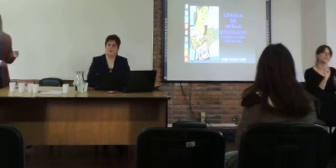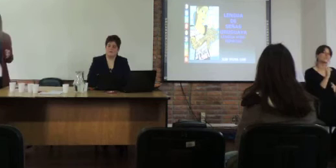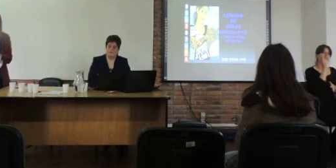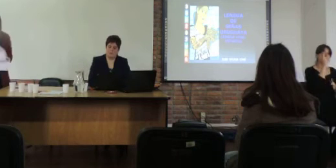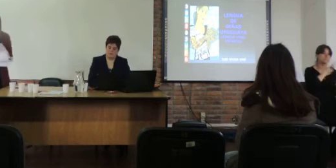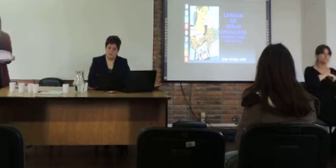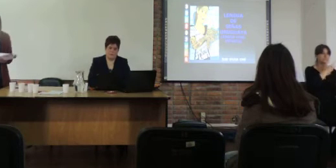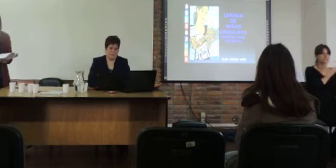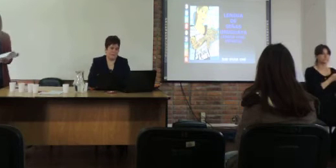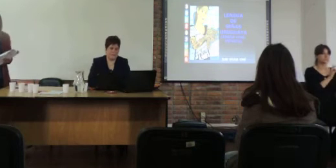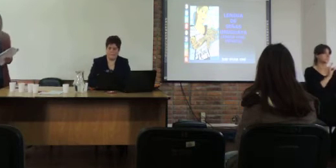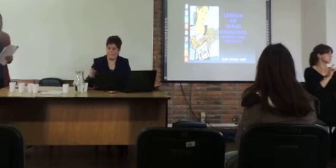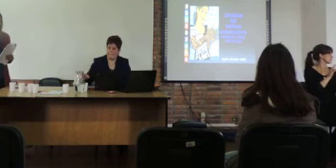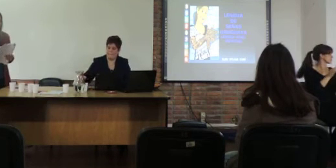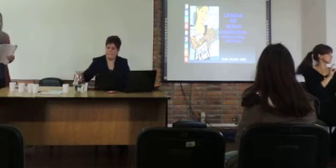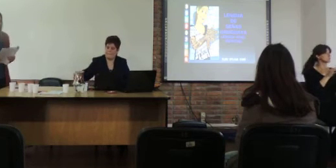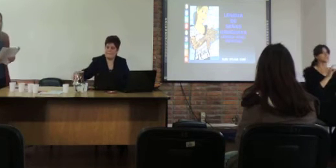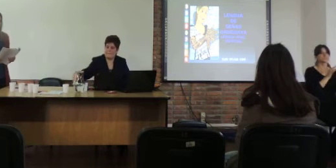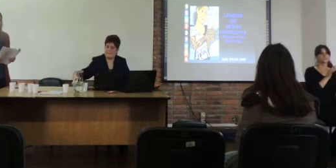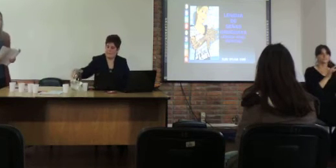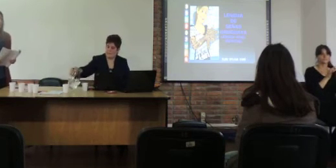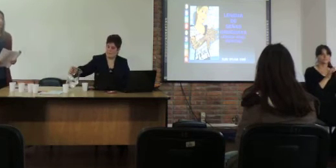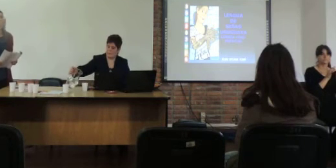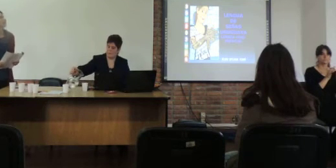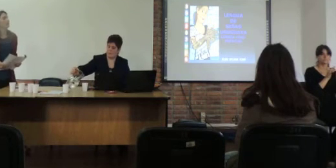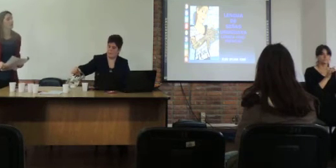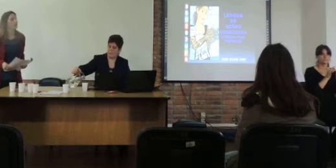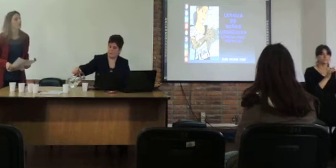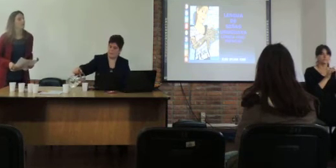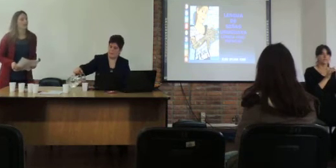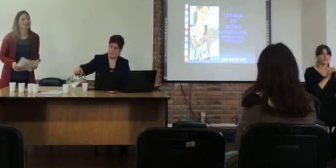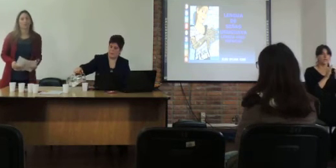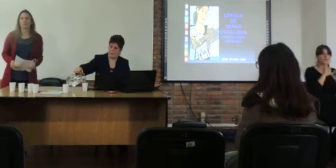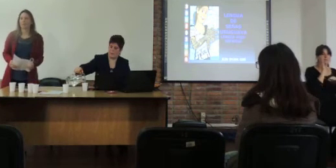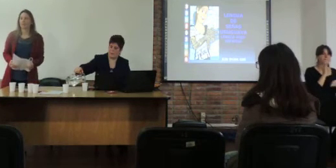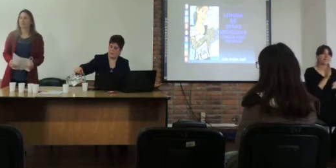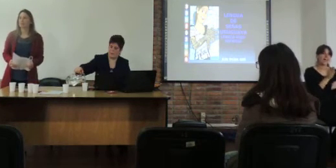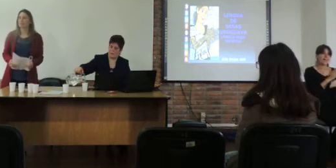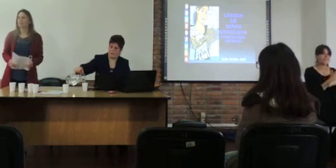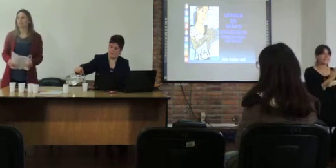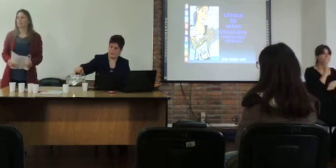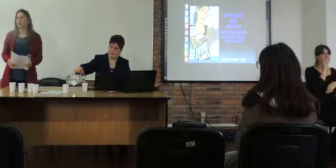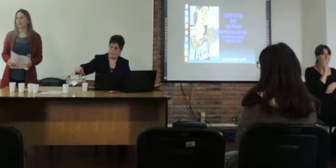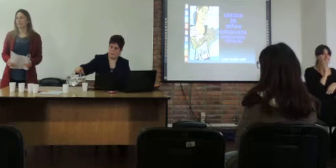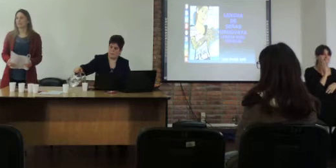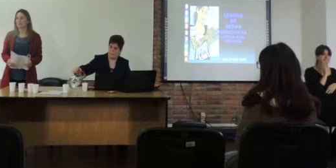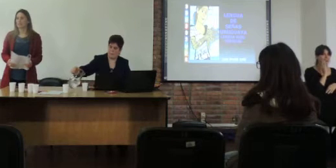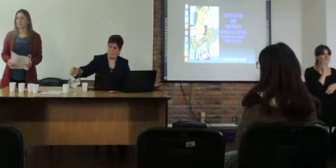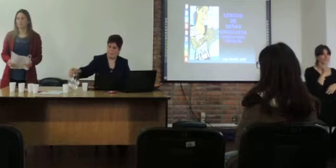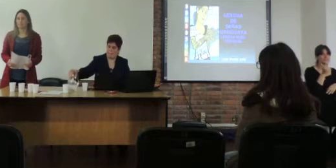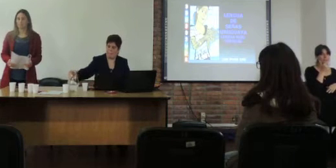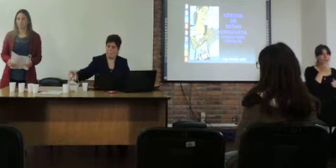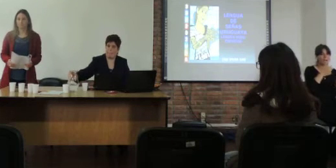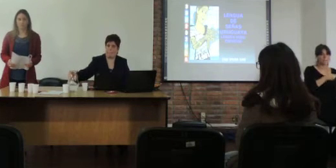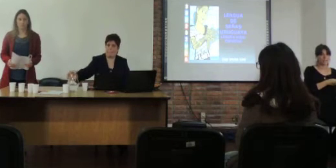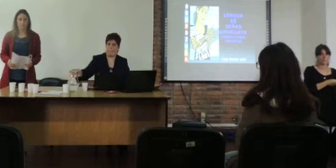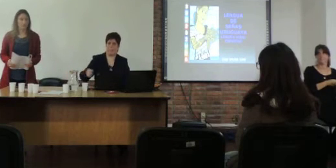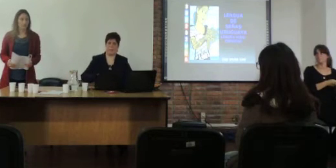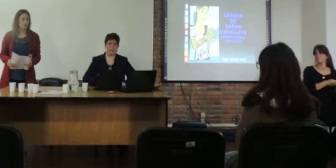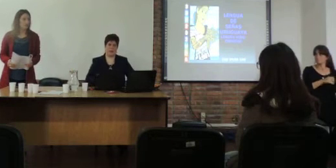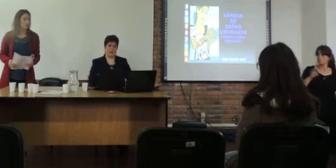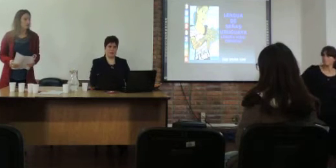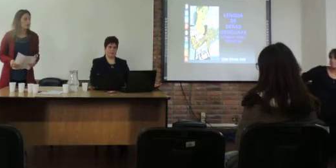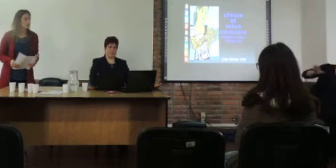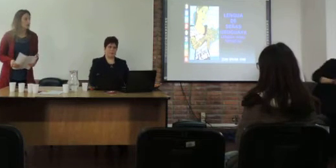traducción e interpretación. Les voy a pedir antes de comenzar que por favor apaguen sus celulares o los silencien.